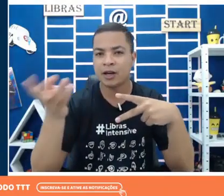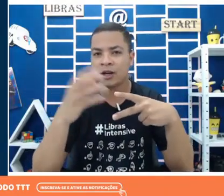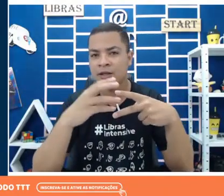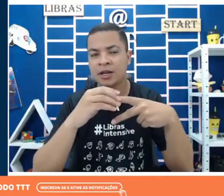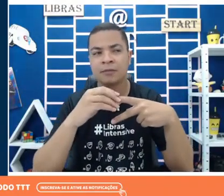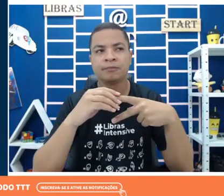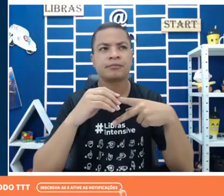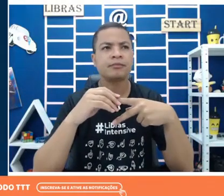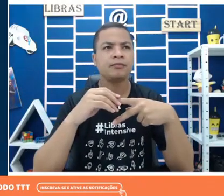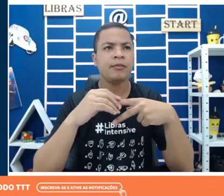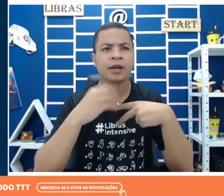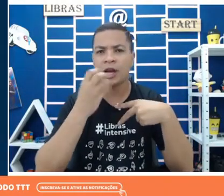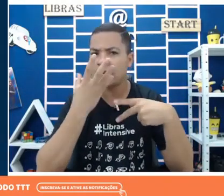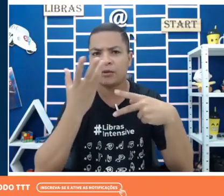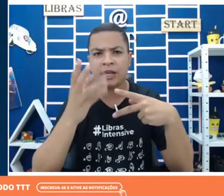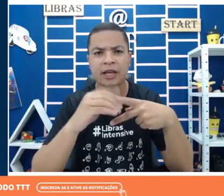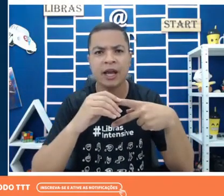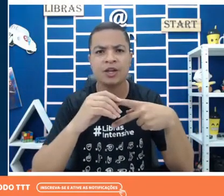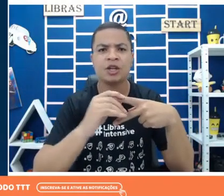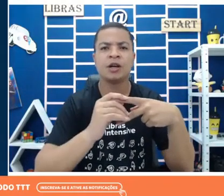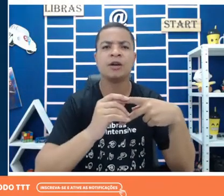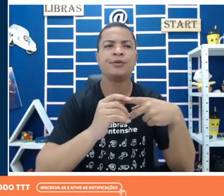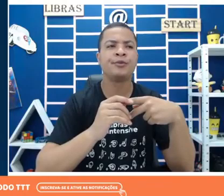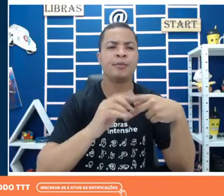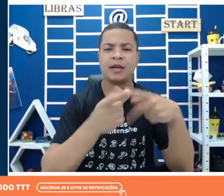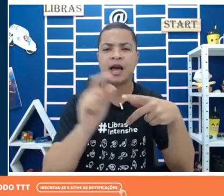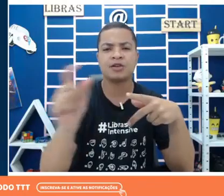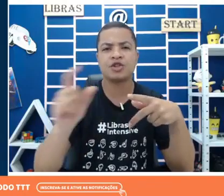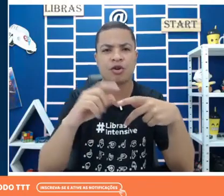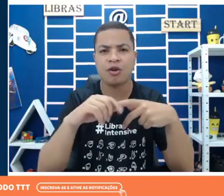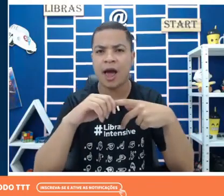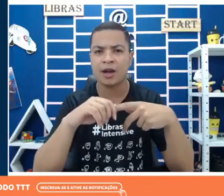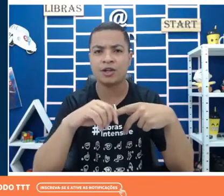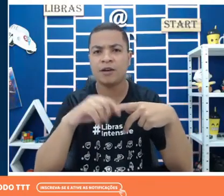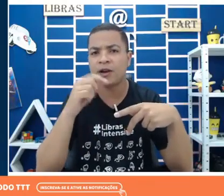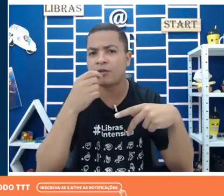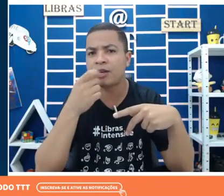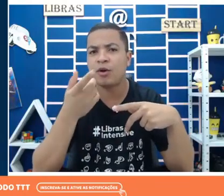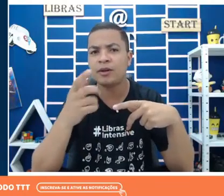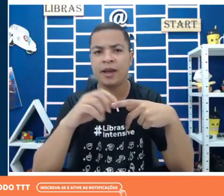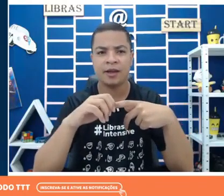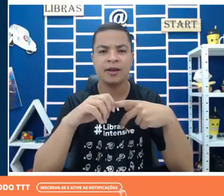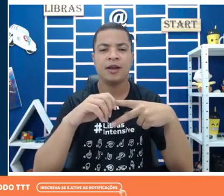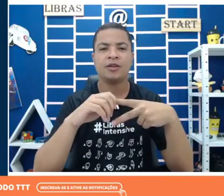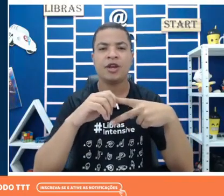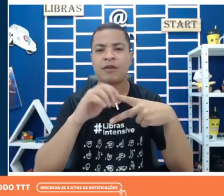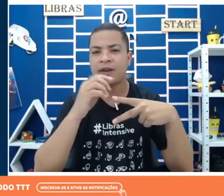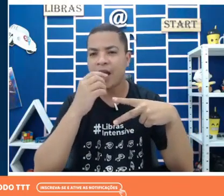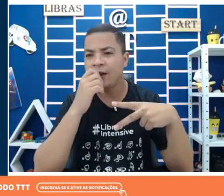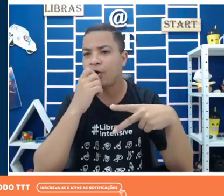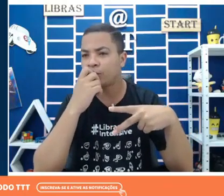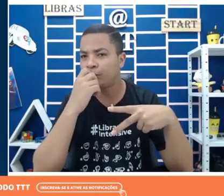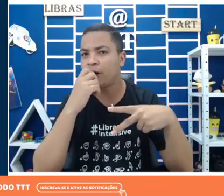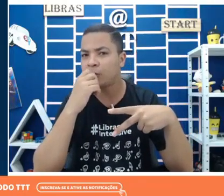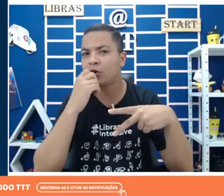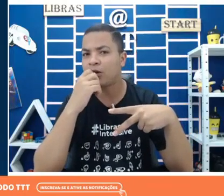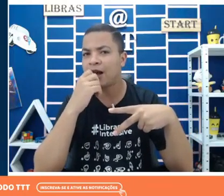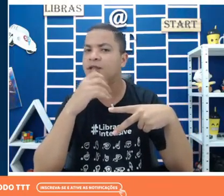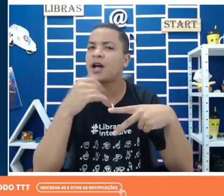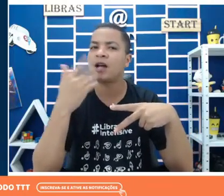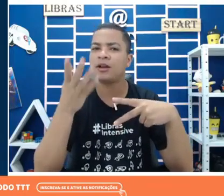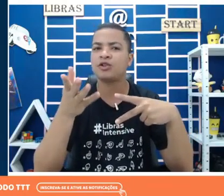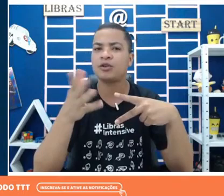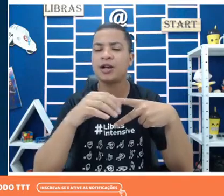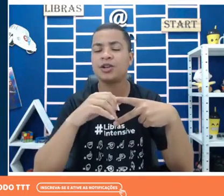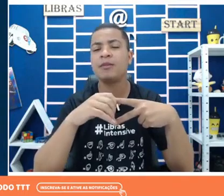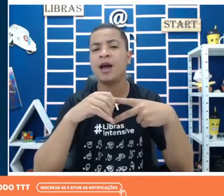uma criança que ainda não tem dente, um pedaço de chocolate. Ele não vai conseguir morder. Então ele vai ficar ali, ó, chupando o